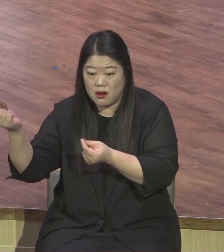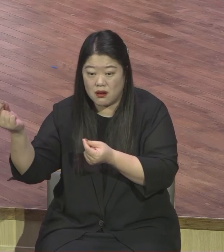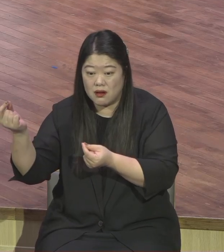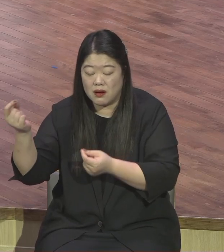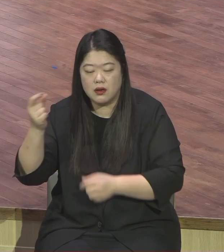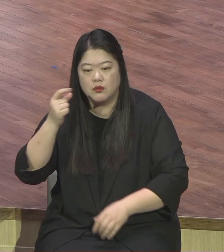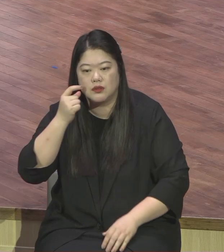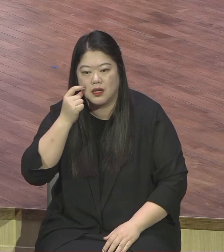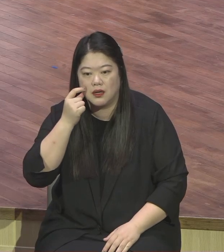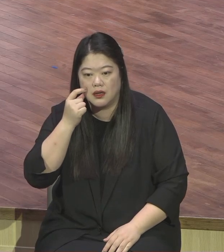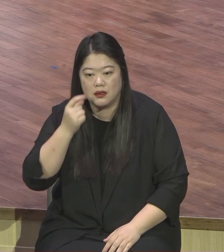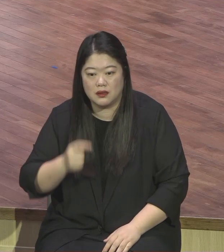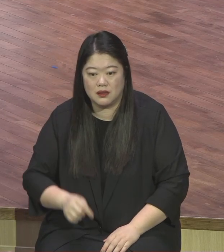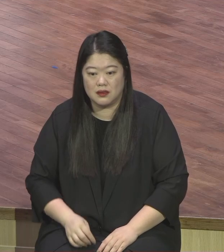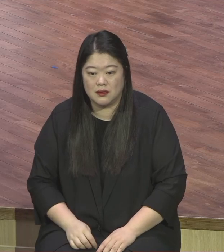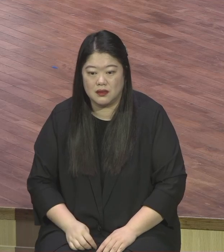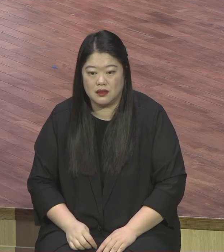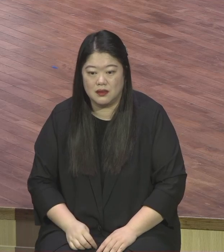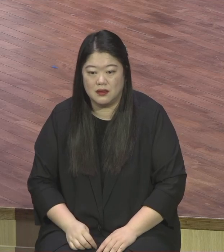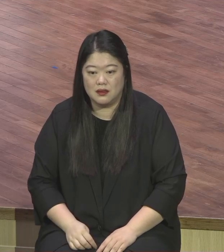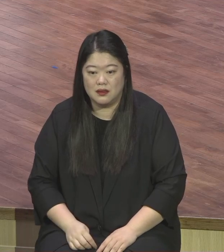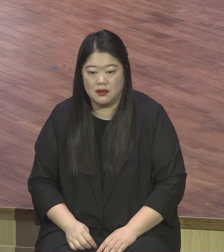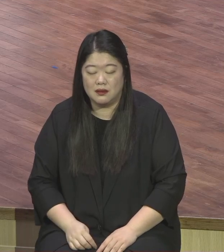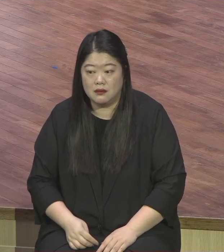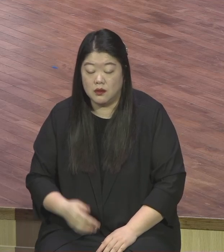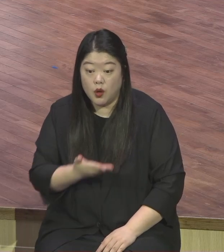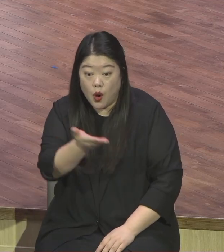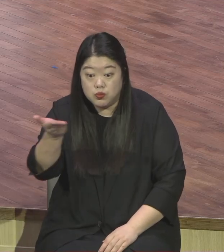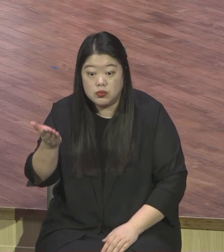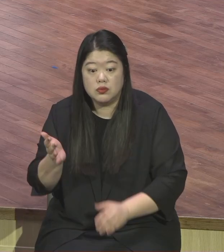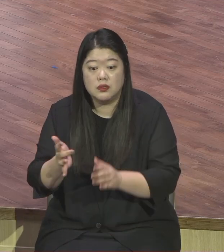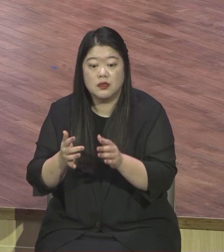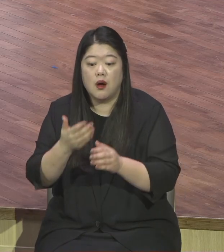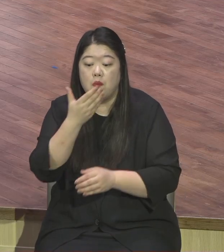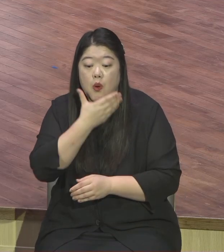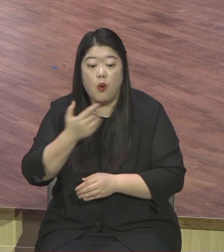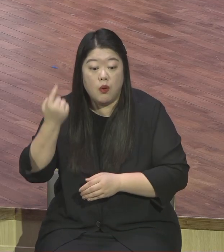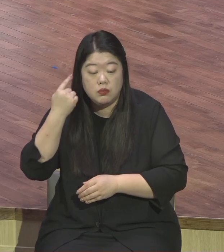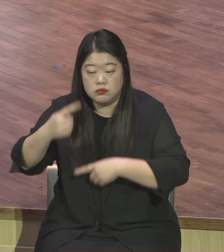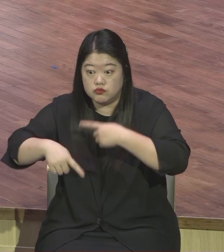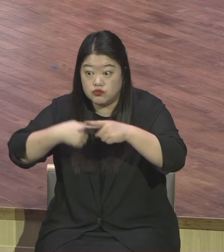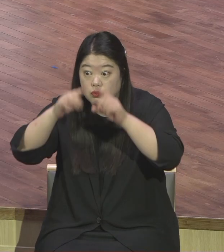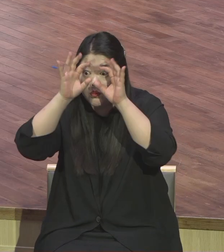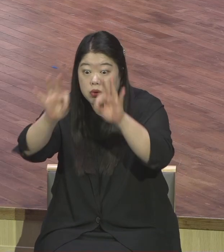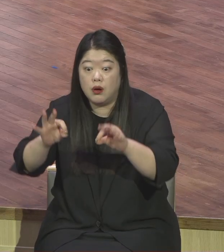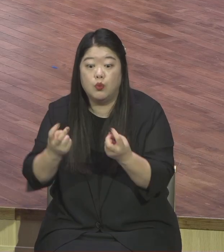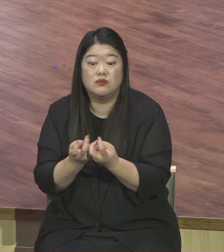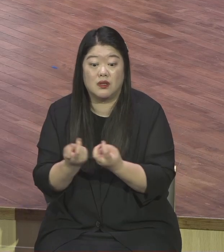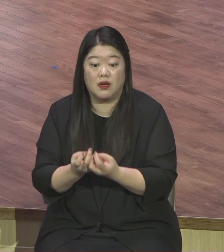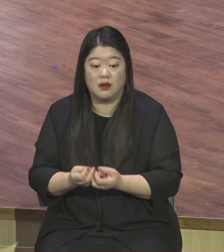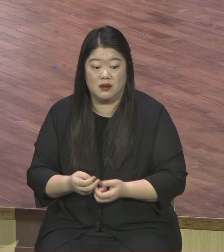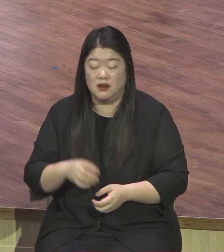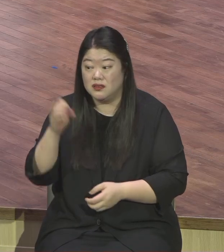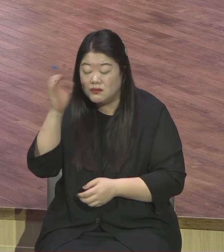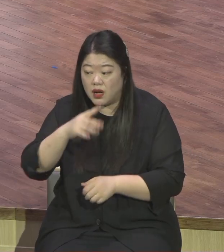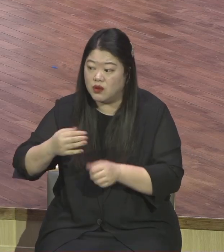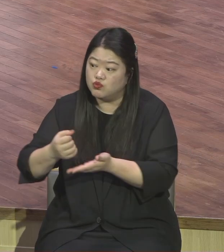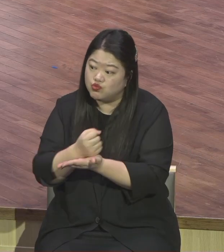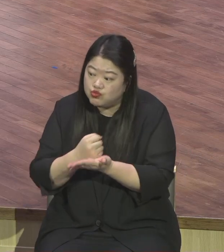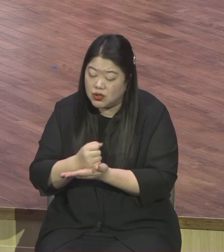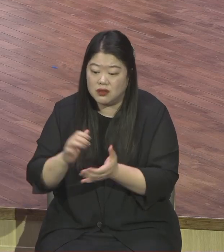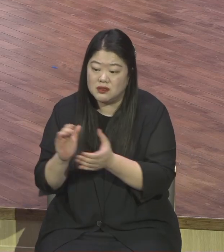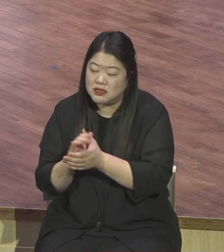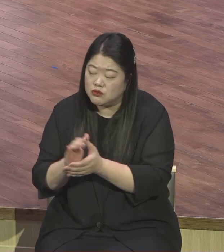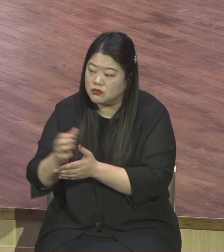여러분이 너무 쉽게 복음을 접하고 나니까, 너무 쉽게 믿어지니까 뭐 아무나 될 수 있는 것 같습니까?